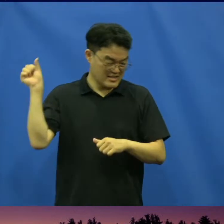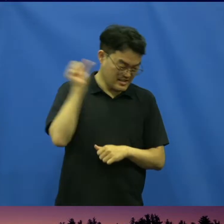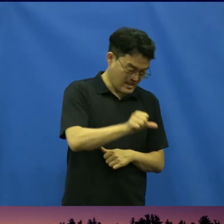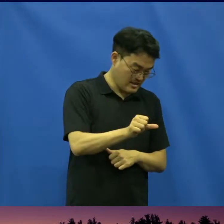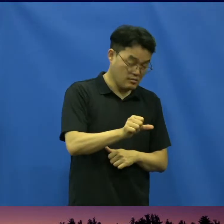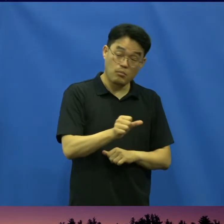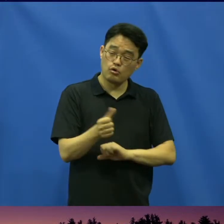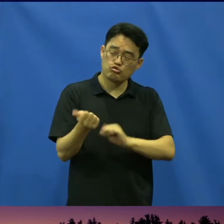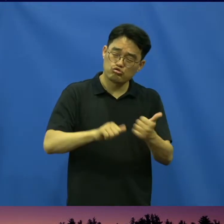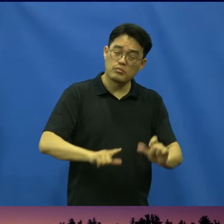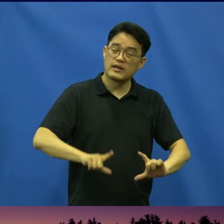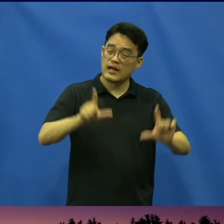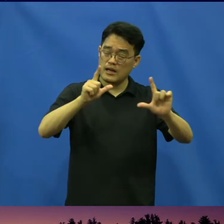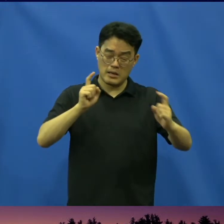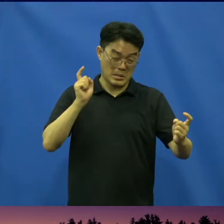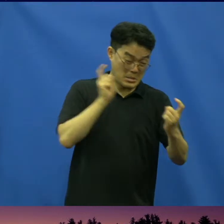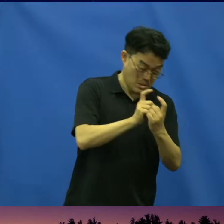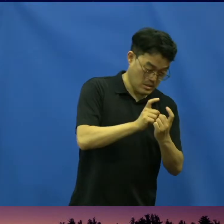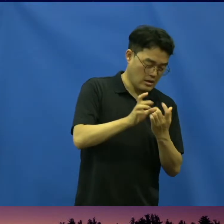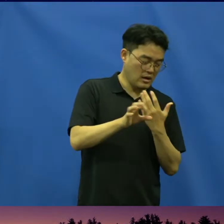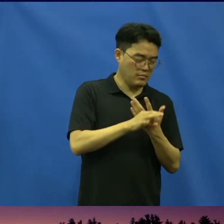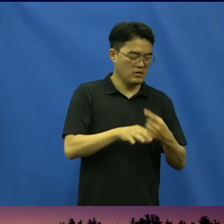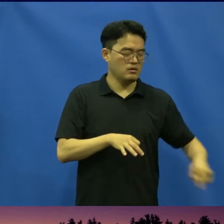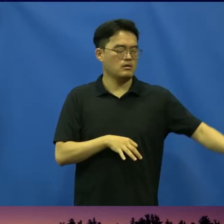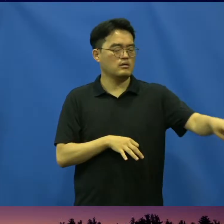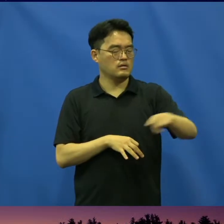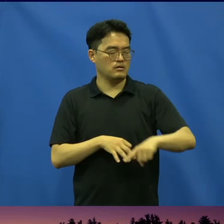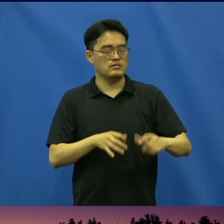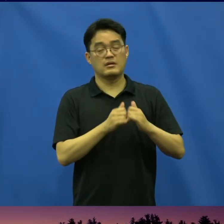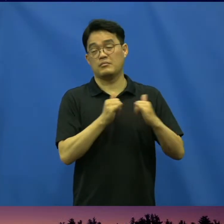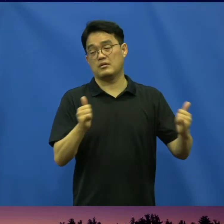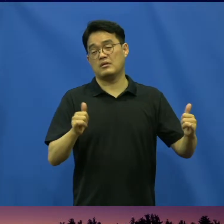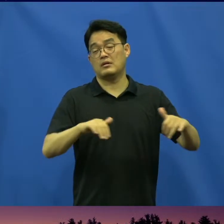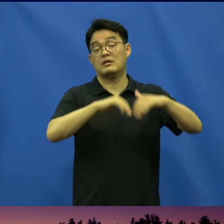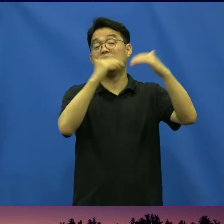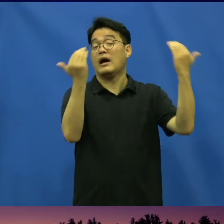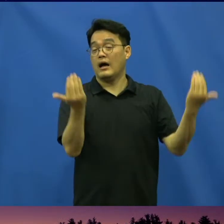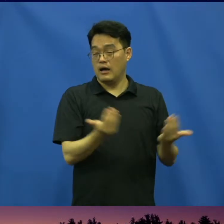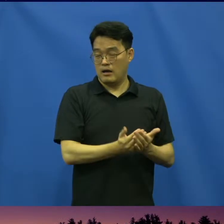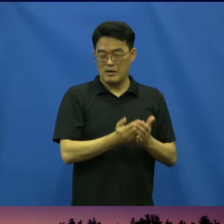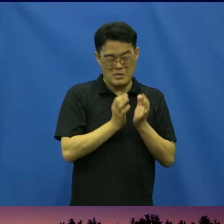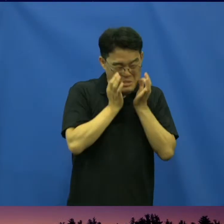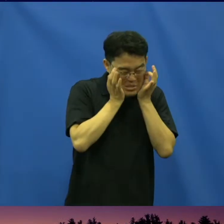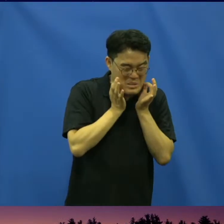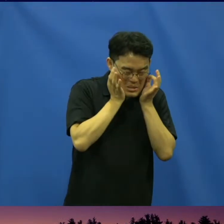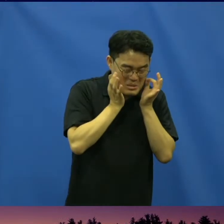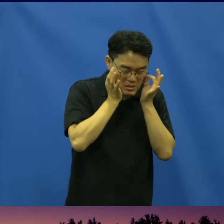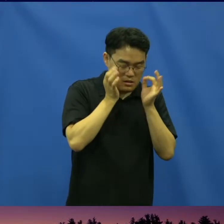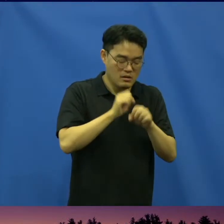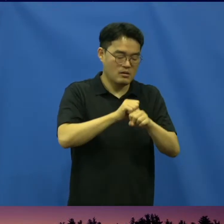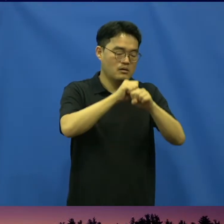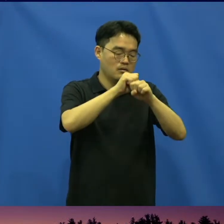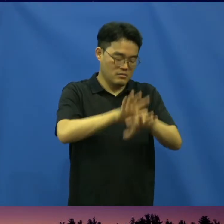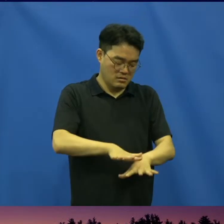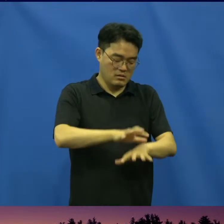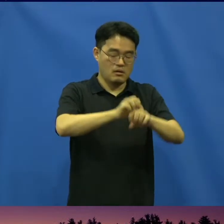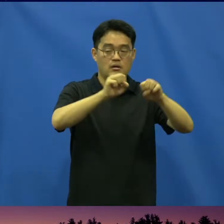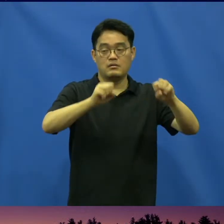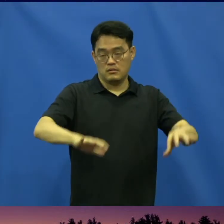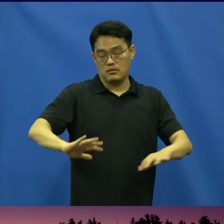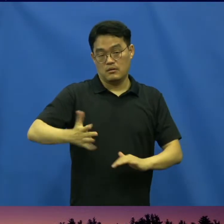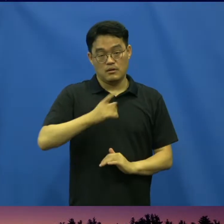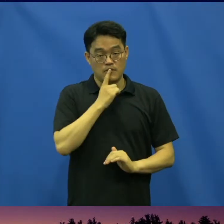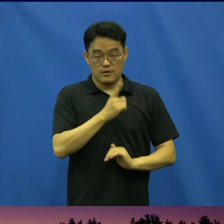걸리나니라. 모든 건 시기가 있죠. 타이밍. 그죠? 그 타이밍에 따라 행동하는